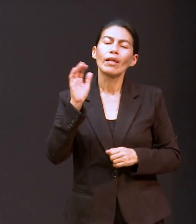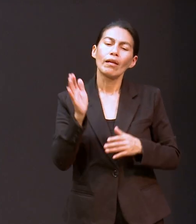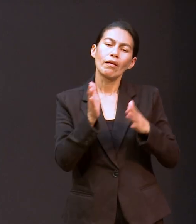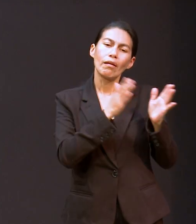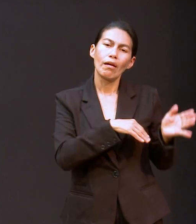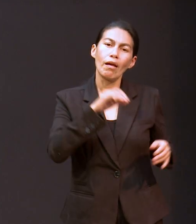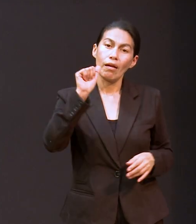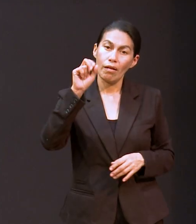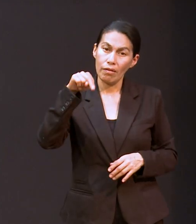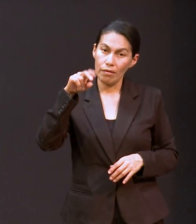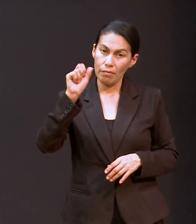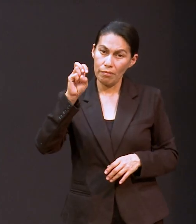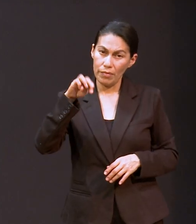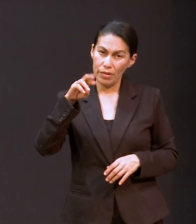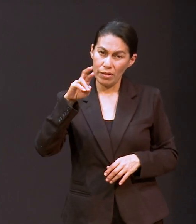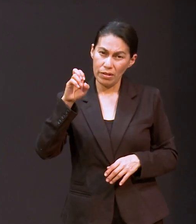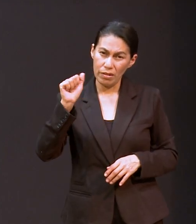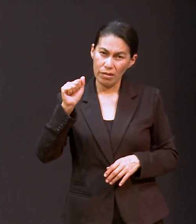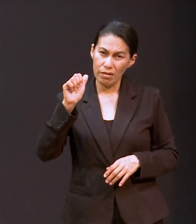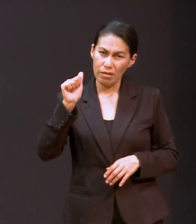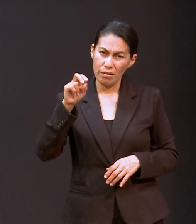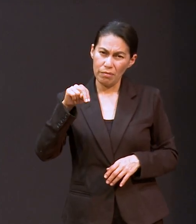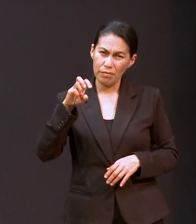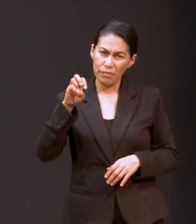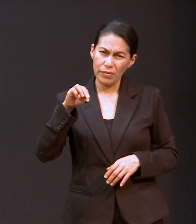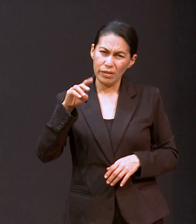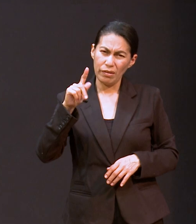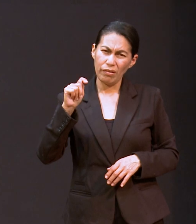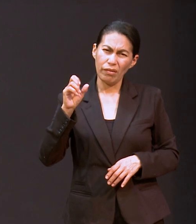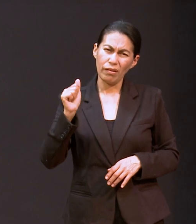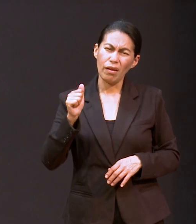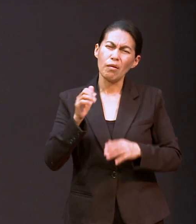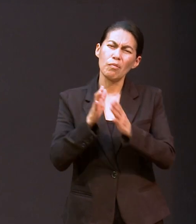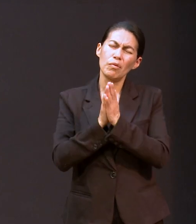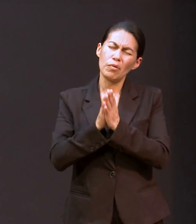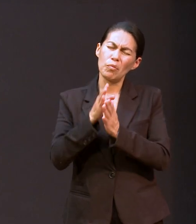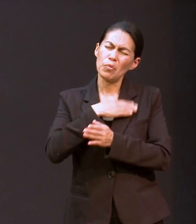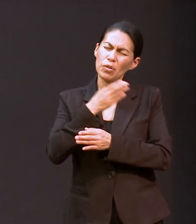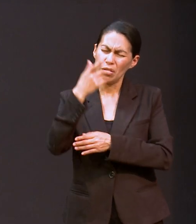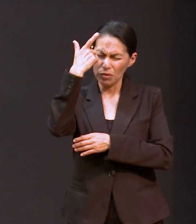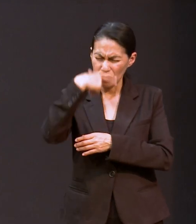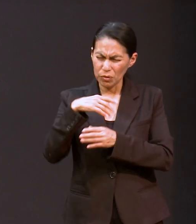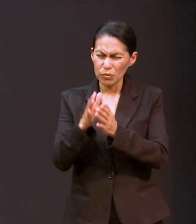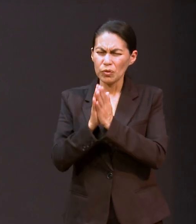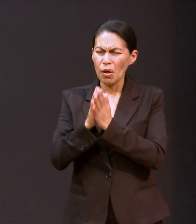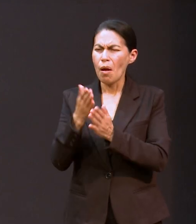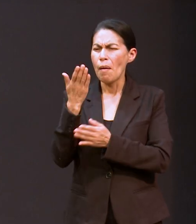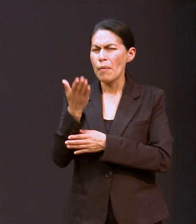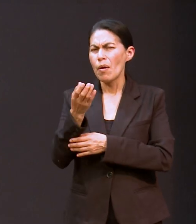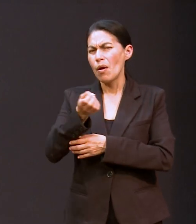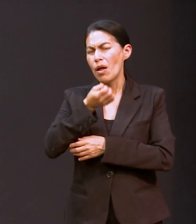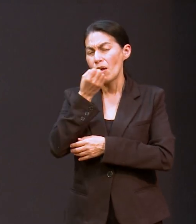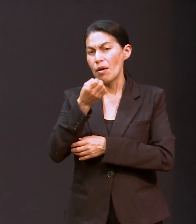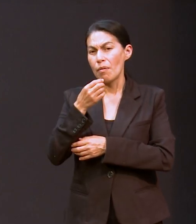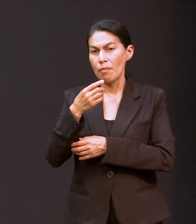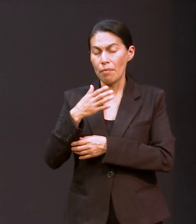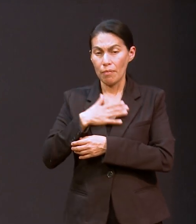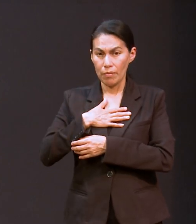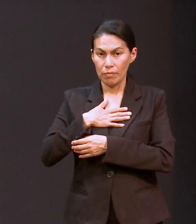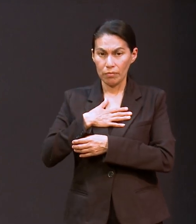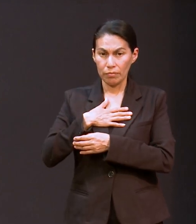Ana María Armenta López buenas noches Le pido oración por mi cédula profesional